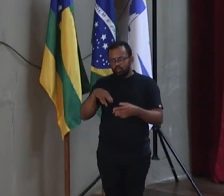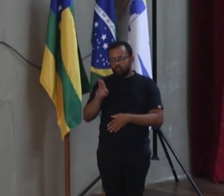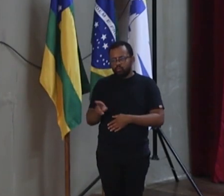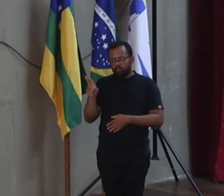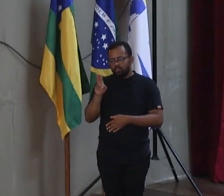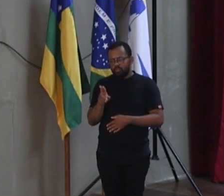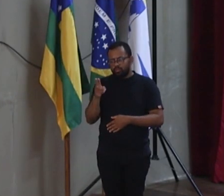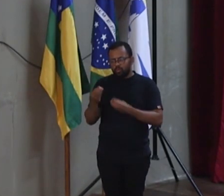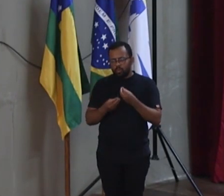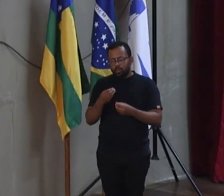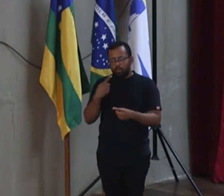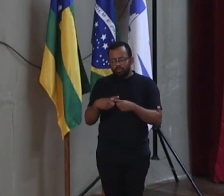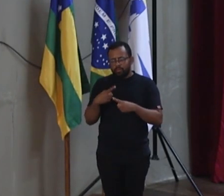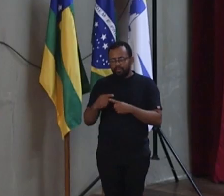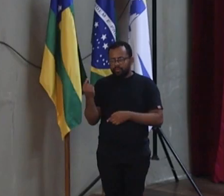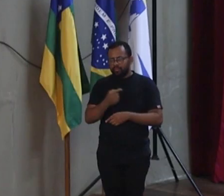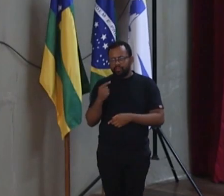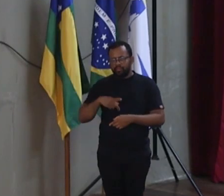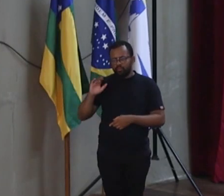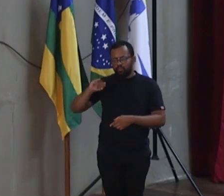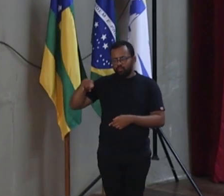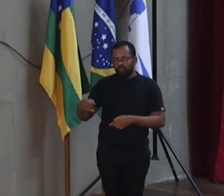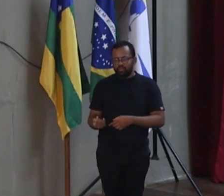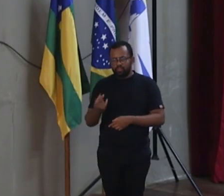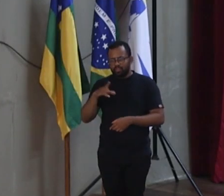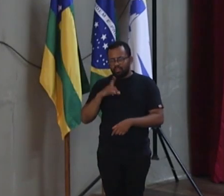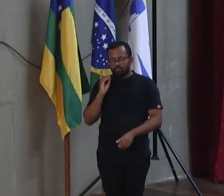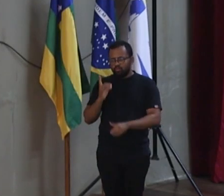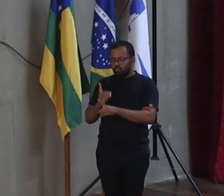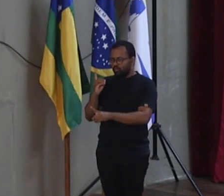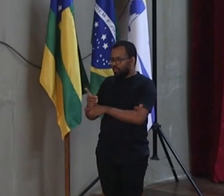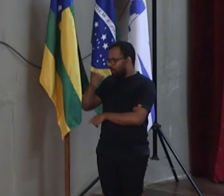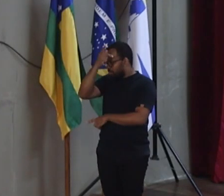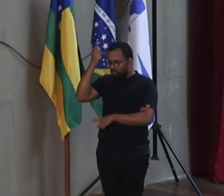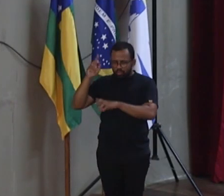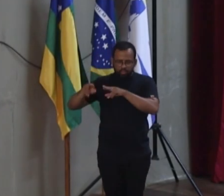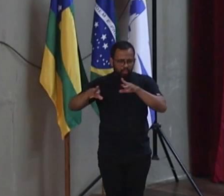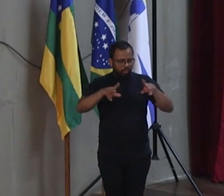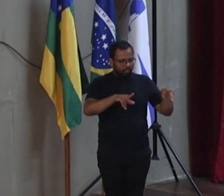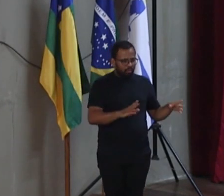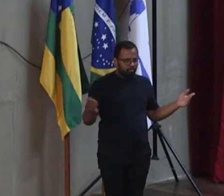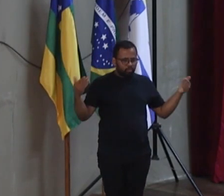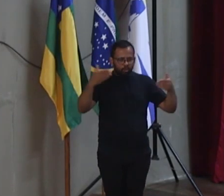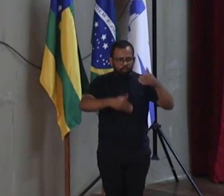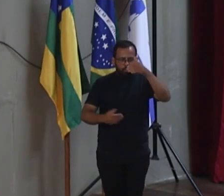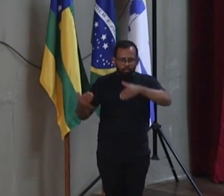usava mais, porque a gente tinha a possibilidade de encontrar pessoas de todo lugar do país,